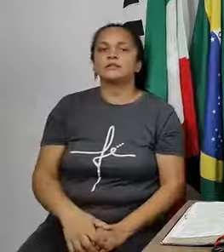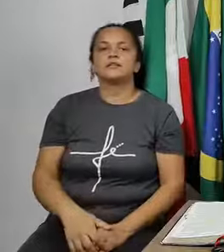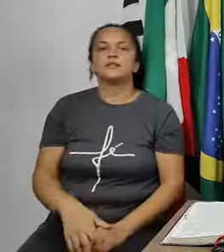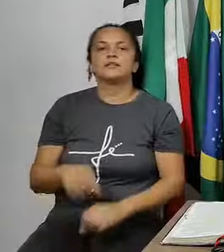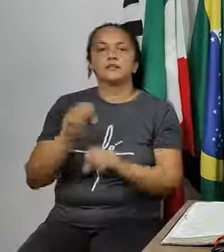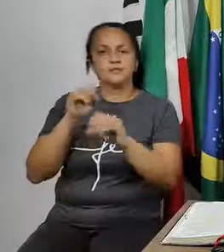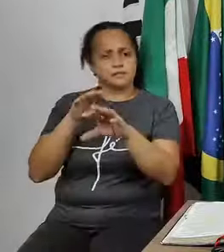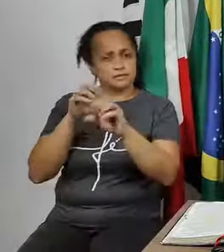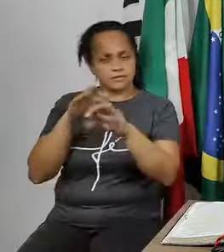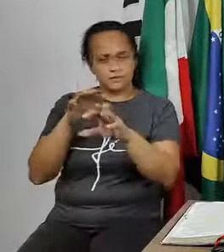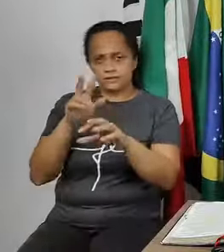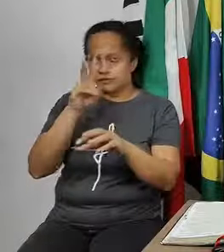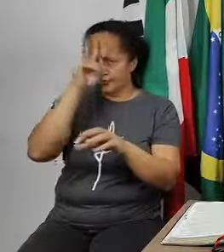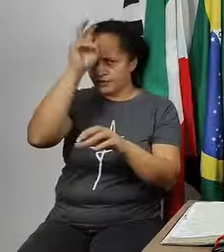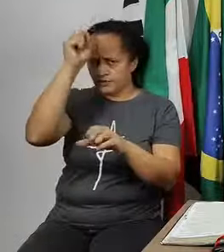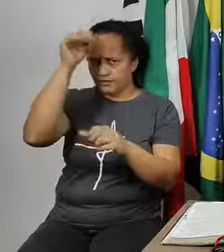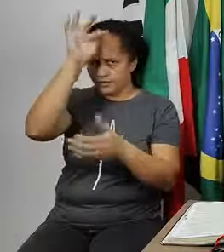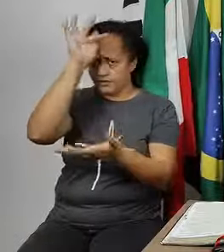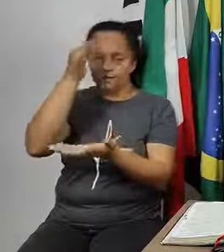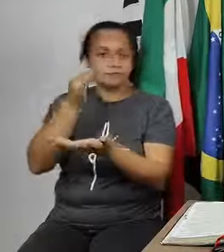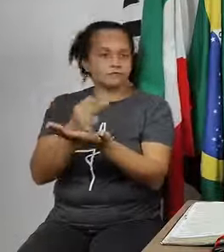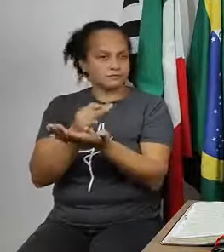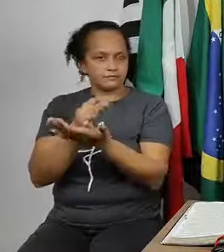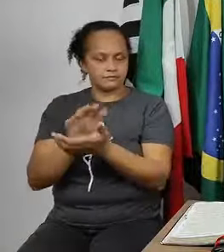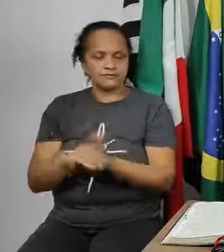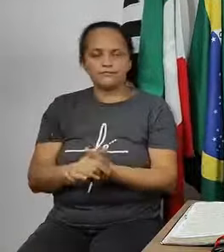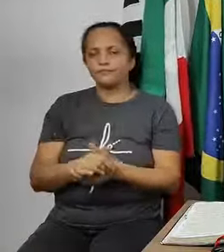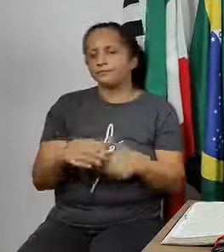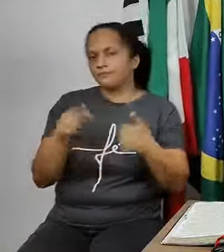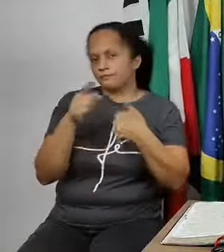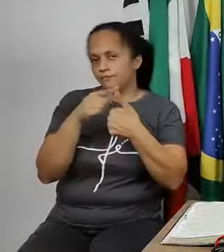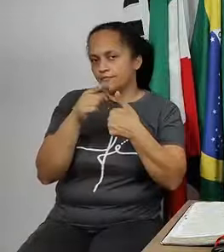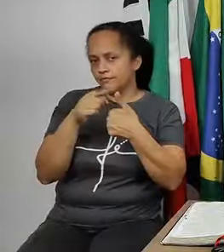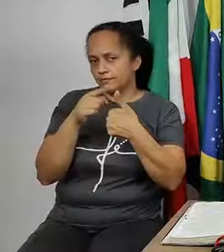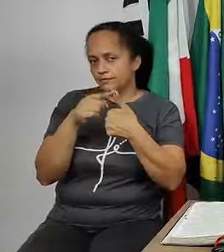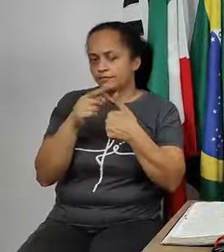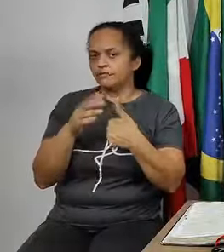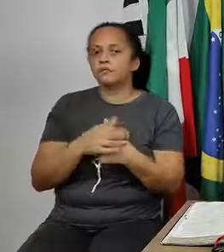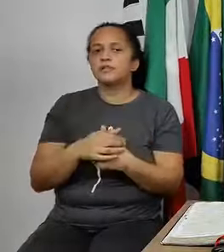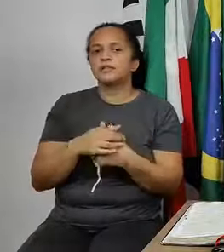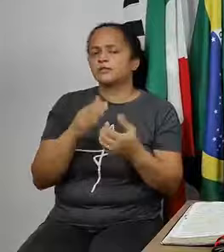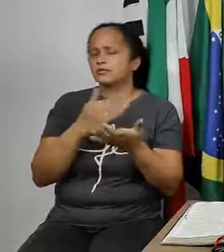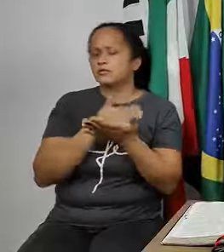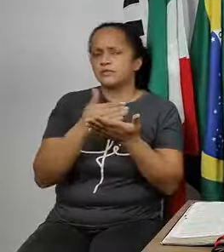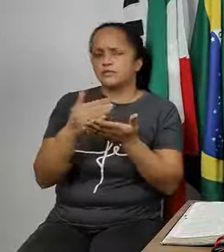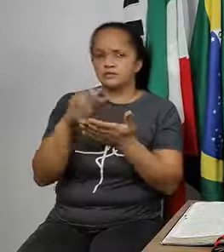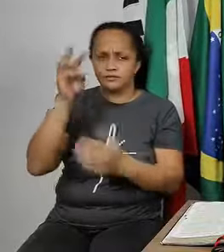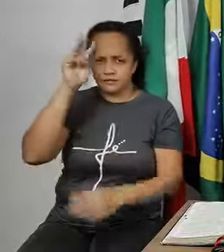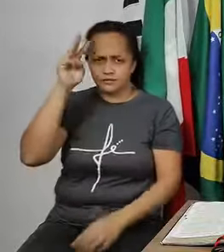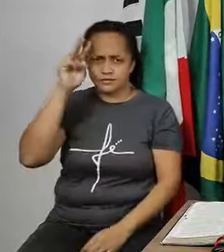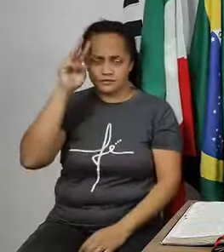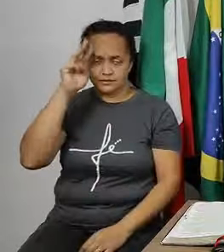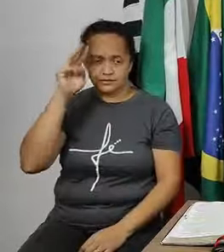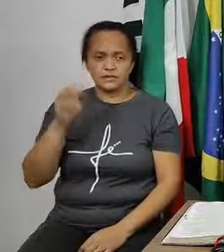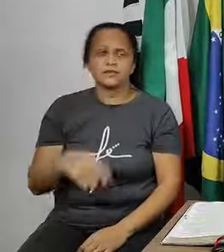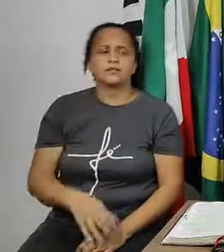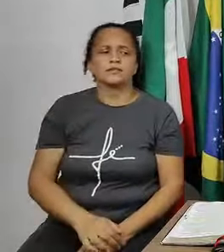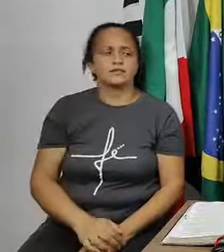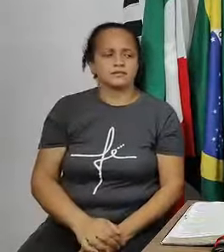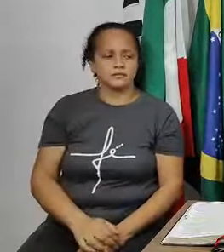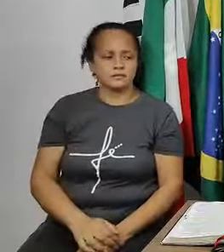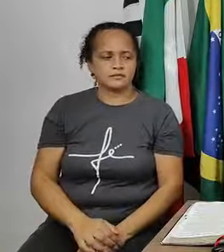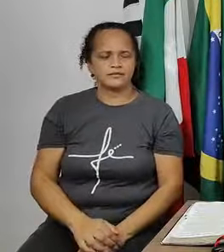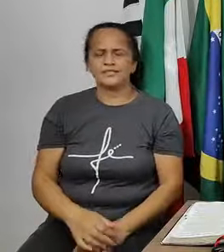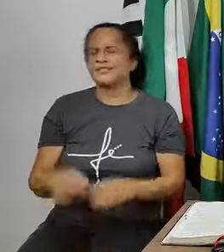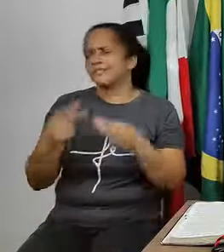da Fé. A primeira coisa que nós demos na terça-feira, dia 25, nós